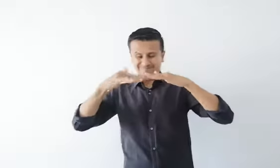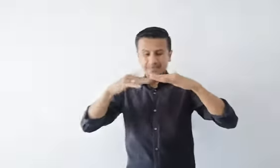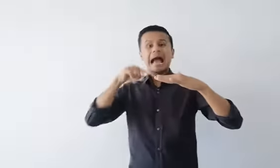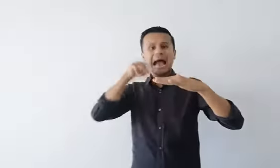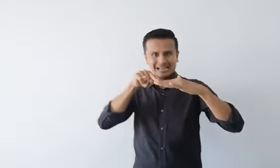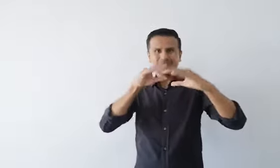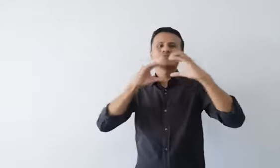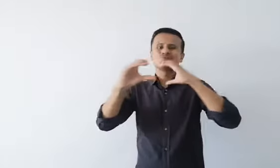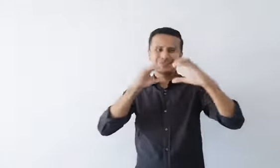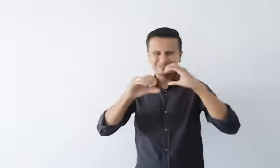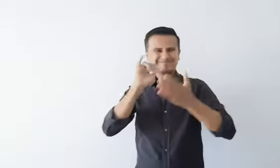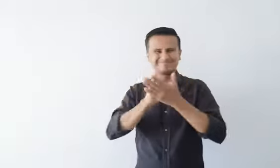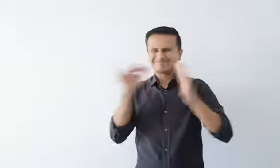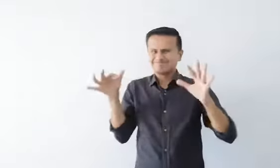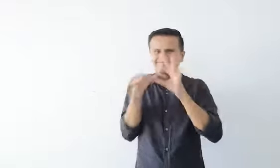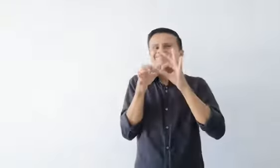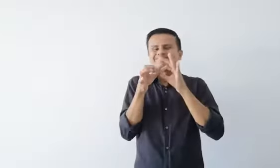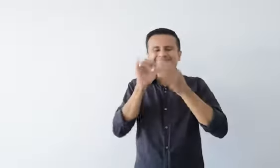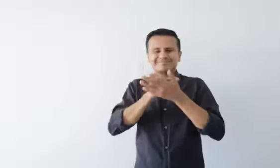se lleva a cabo la transmisión del impulso nervioso.